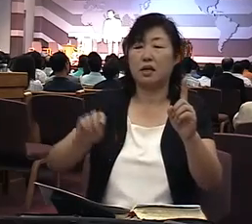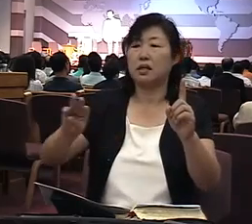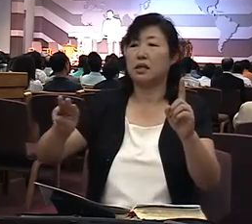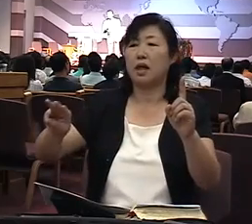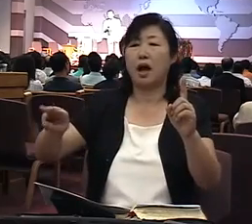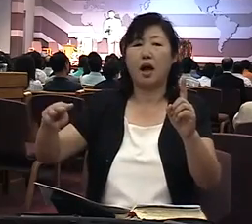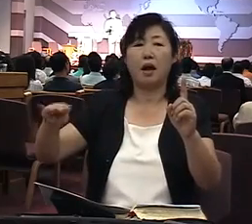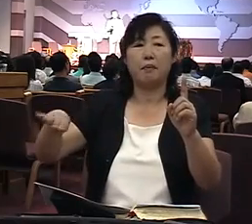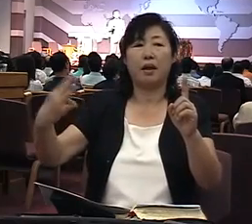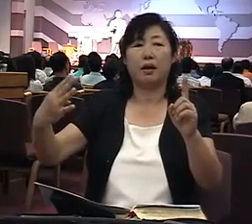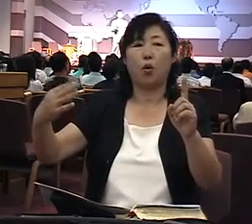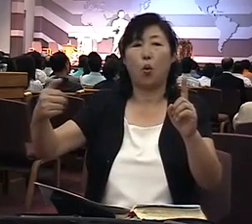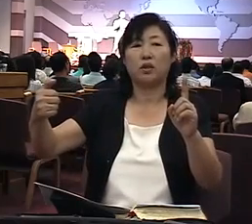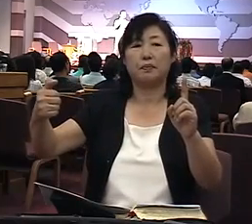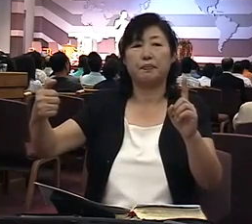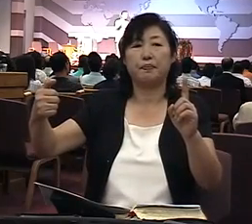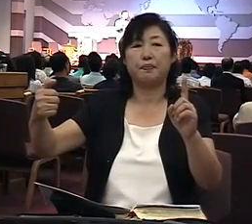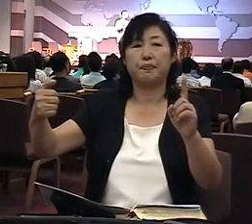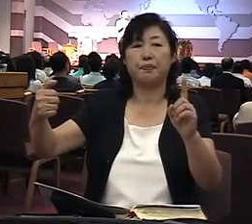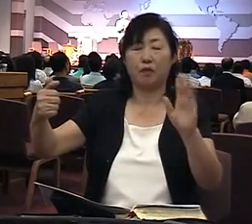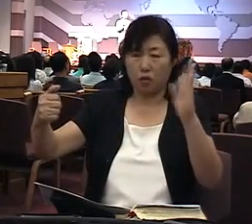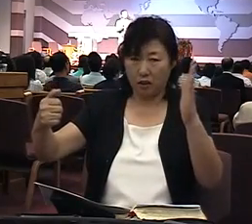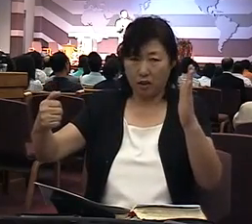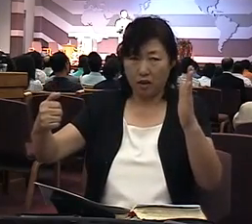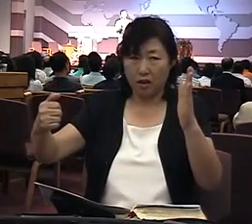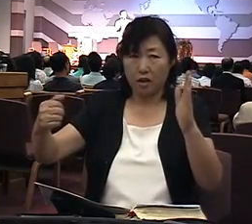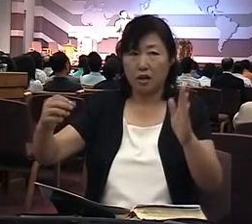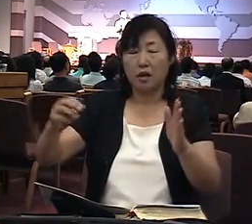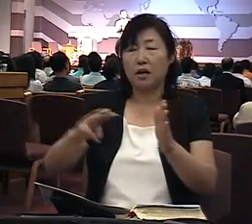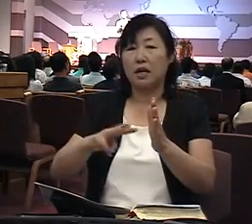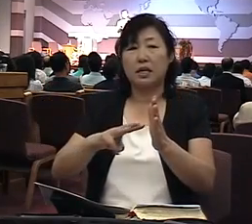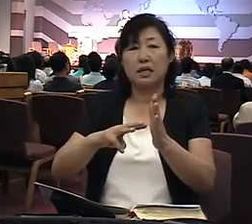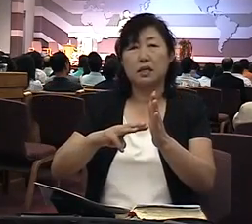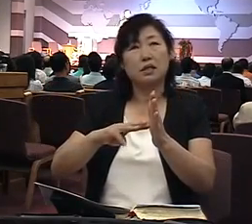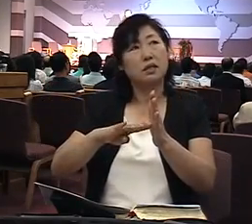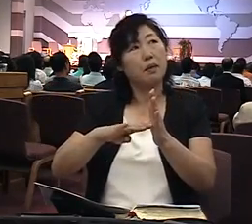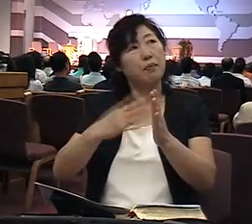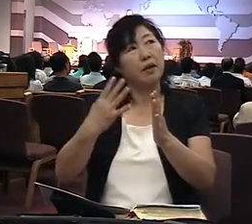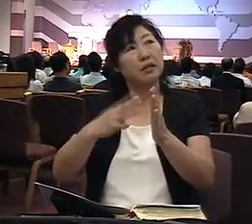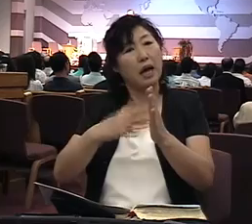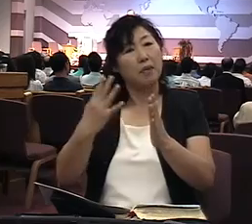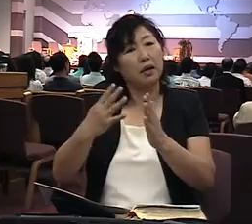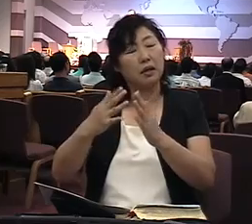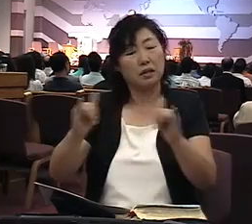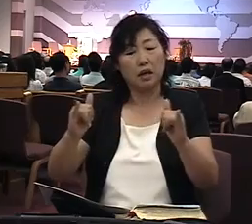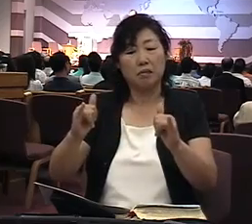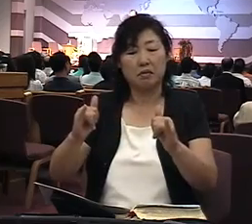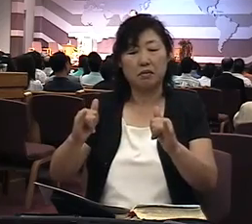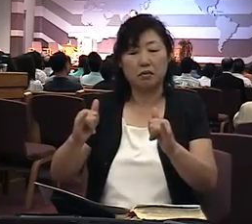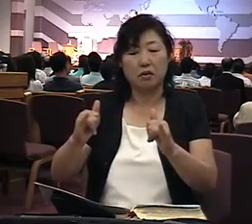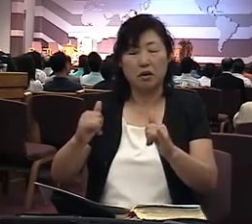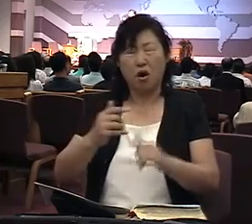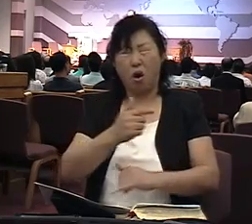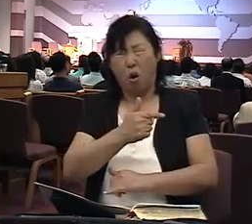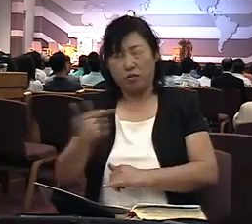그 300명을 가지고 하나님께서 엄청난 일을 하십니다. 엄청난 일. 거기서 하나님께서